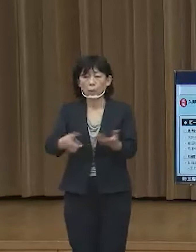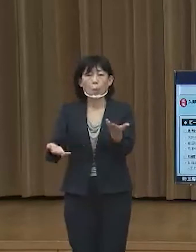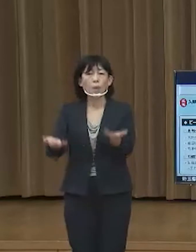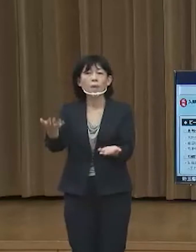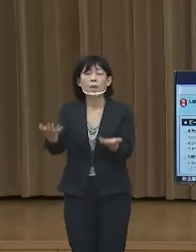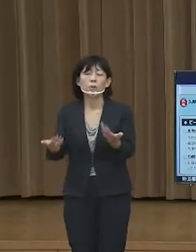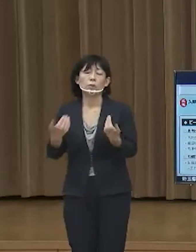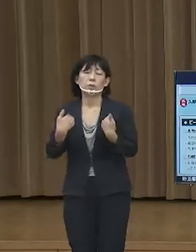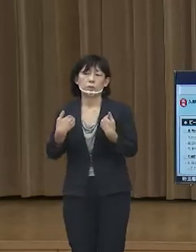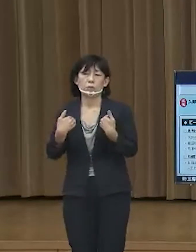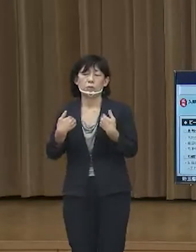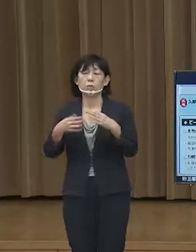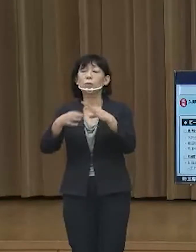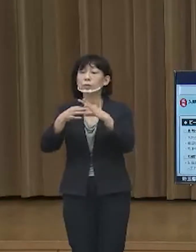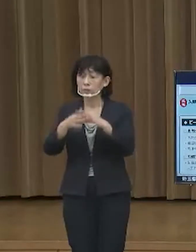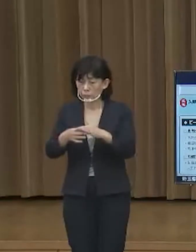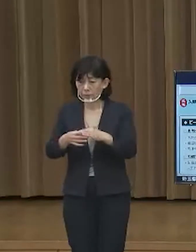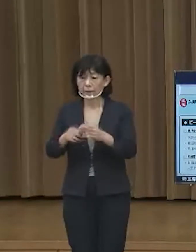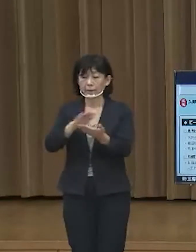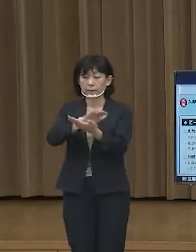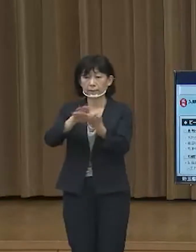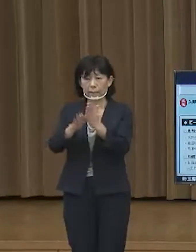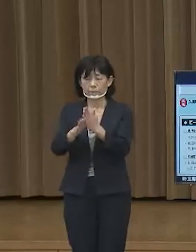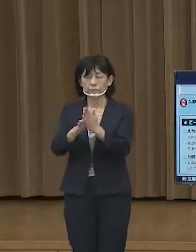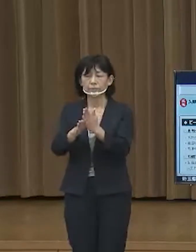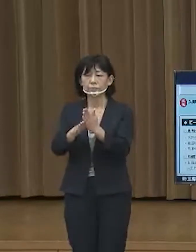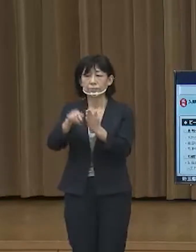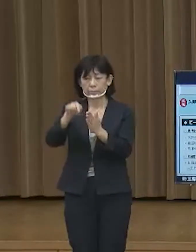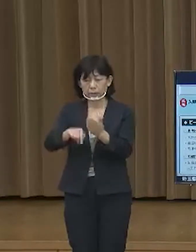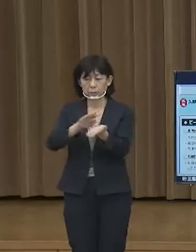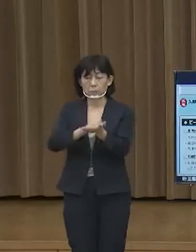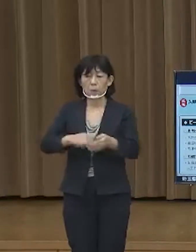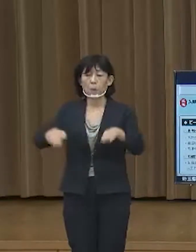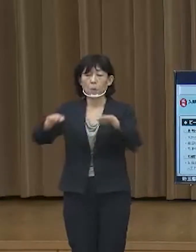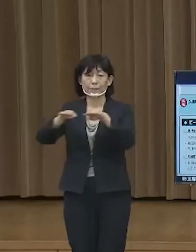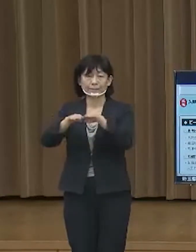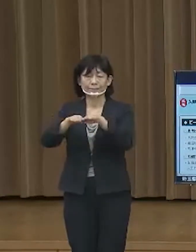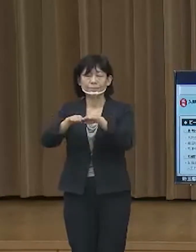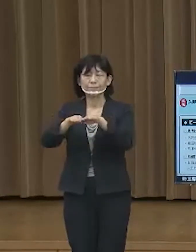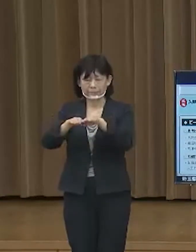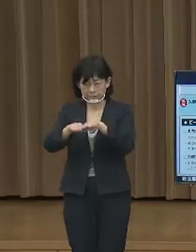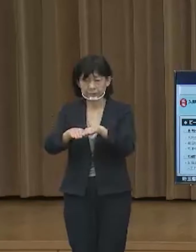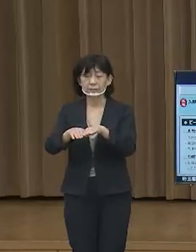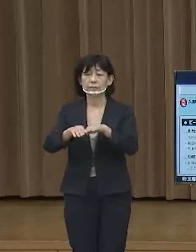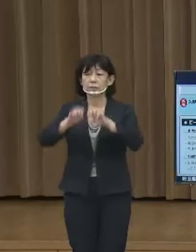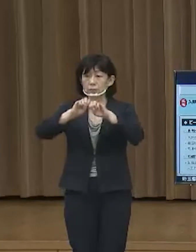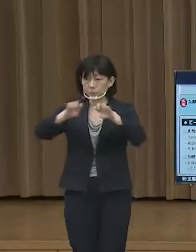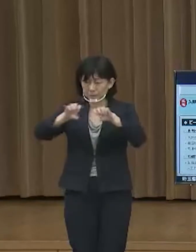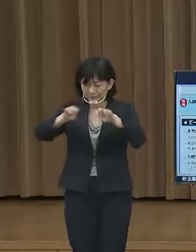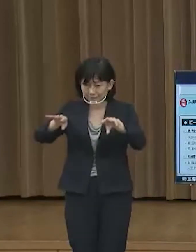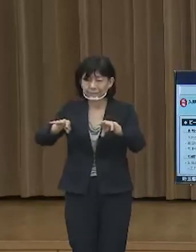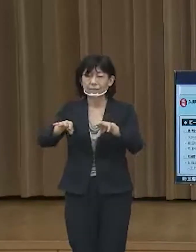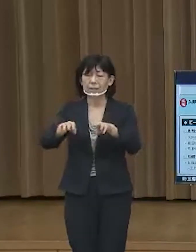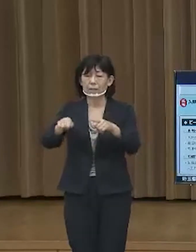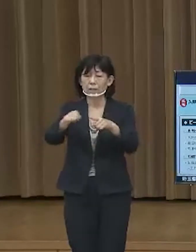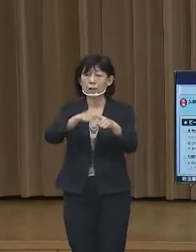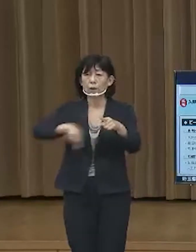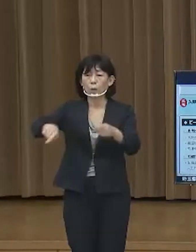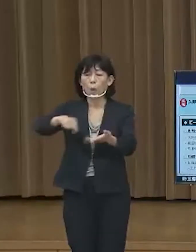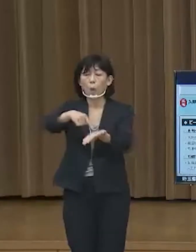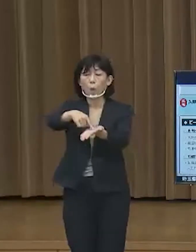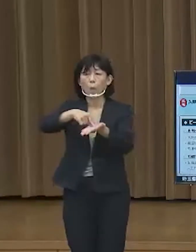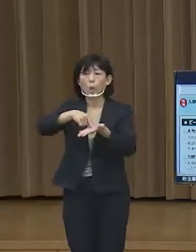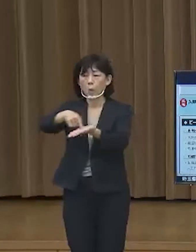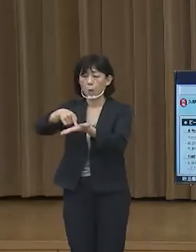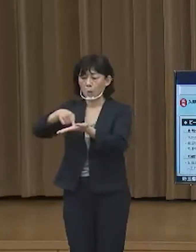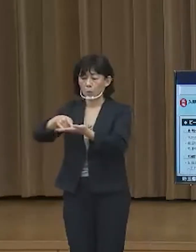く県内の医療機関から病床整備計画を公募したいというふうに考えています。公募する